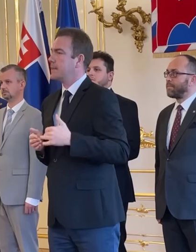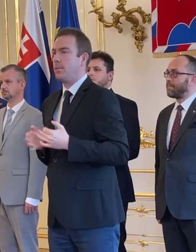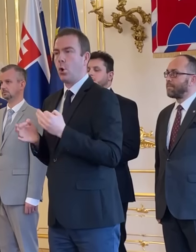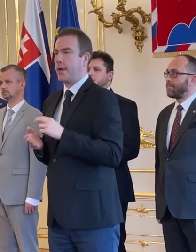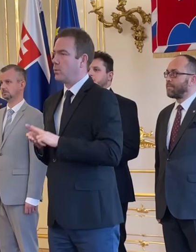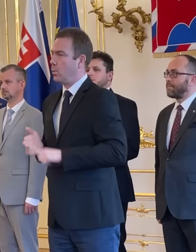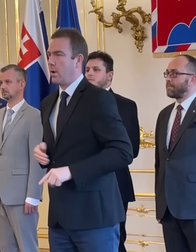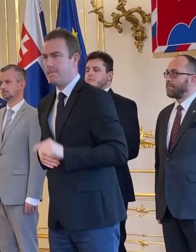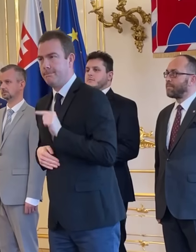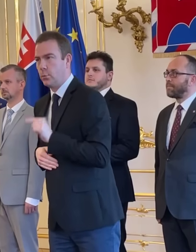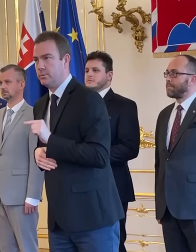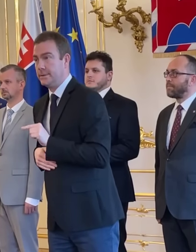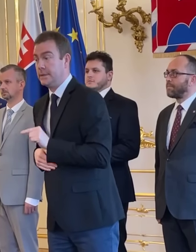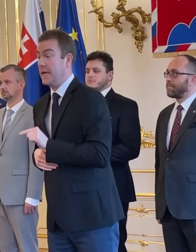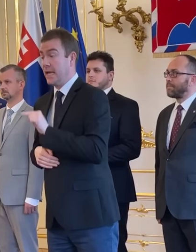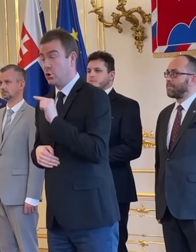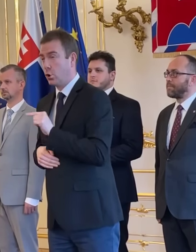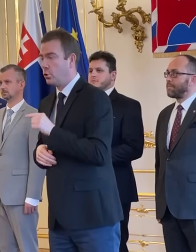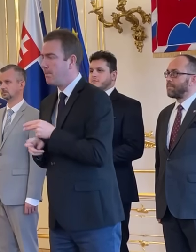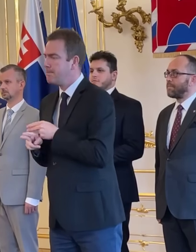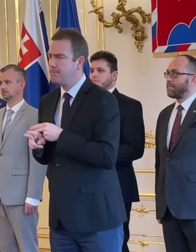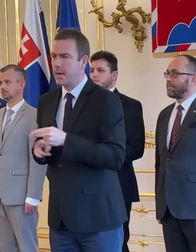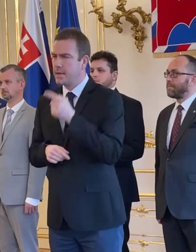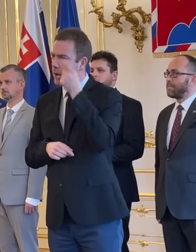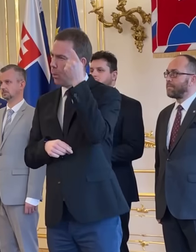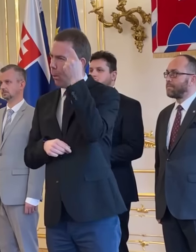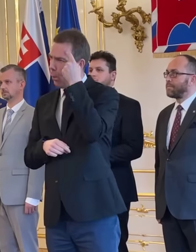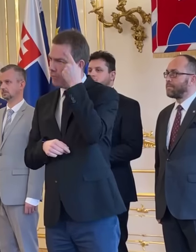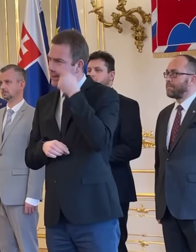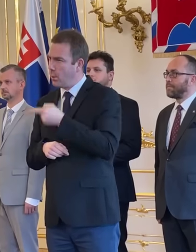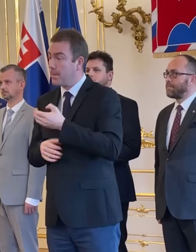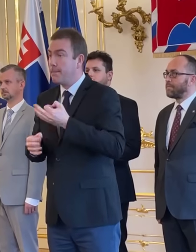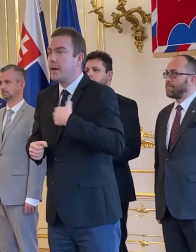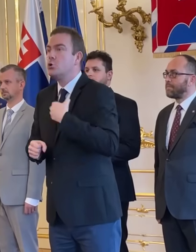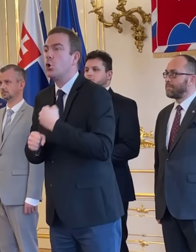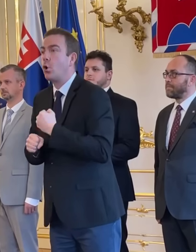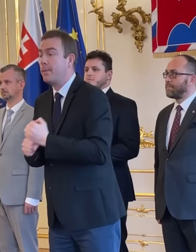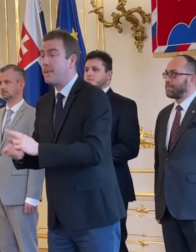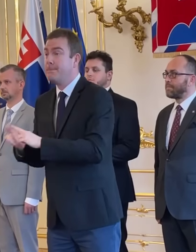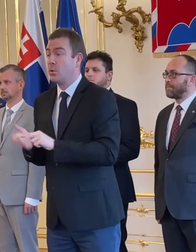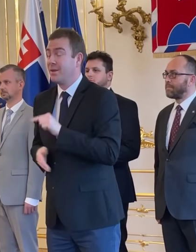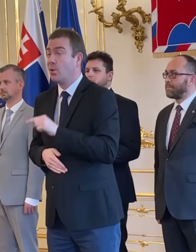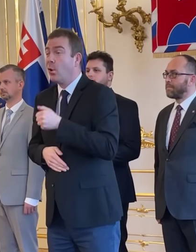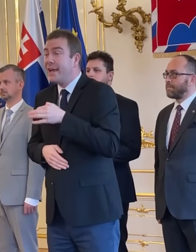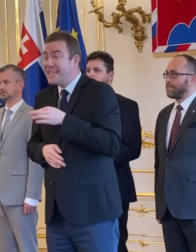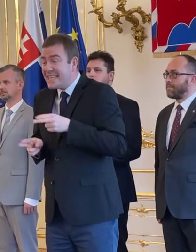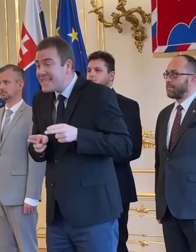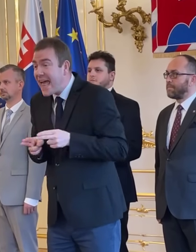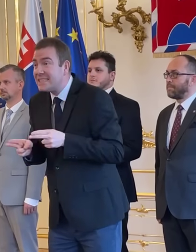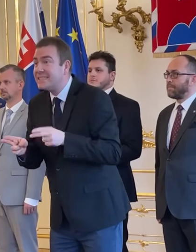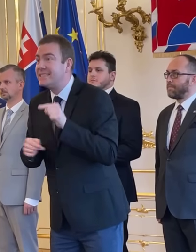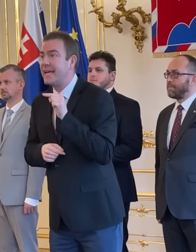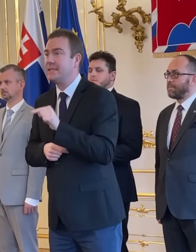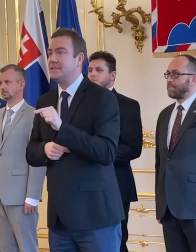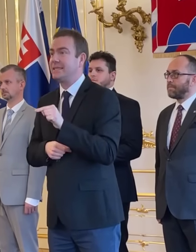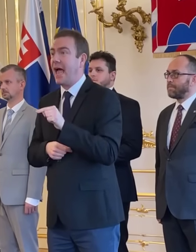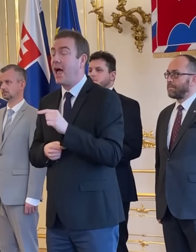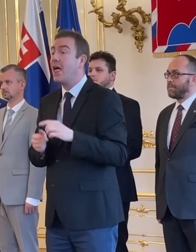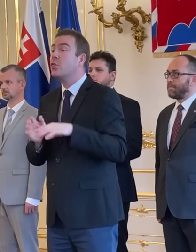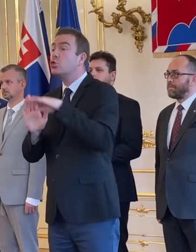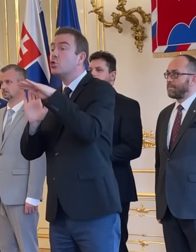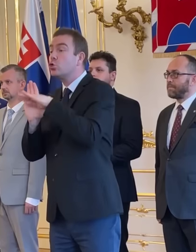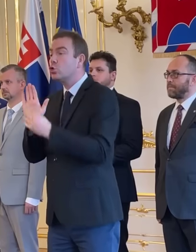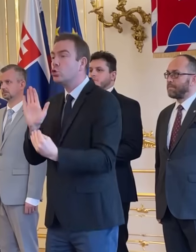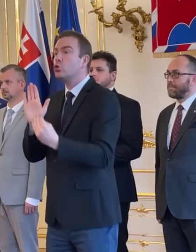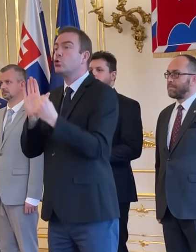je to s plným uvedomením si toho, prečo ten podpis robím. Je to totiž to jediná cesta, ako tú novelu dostať